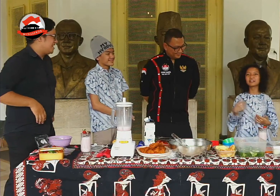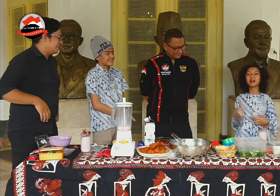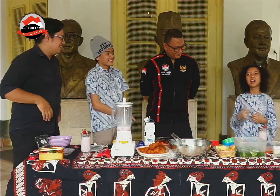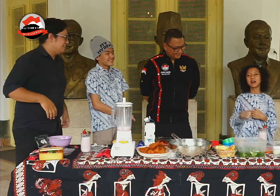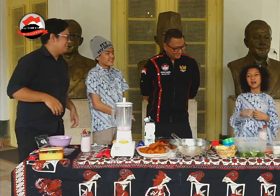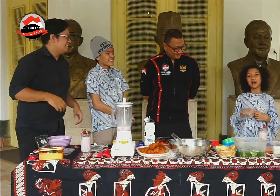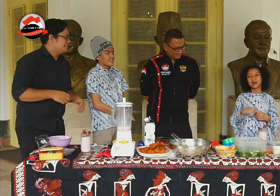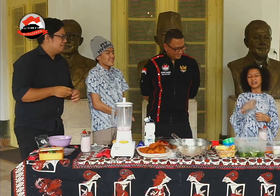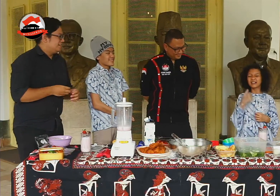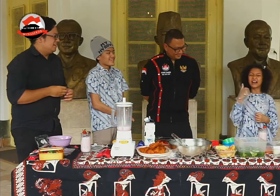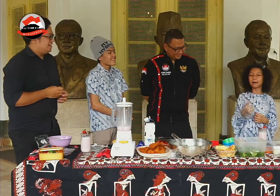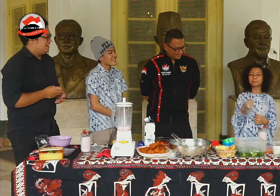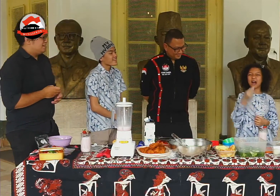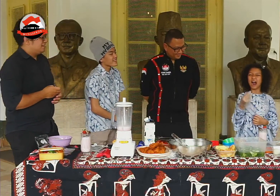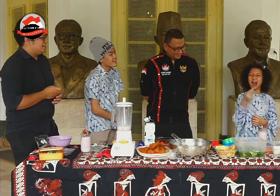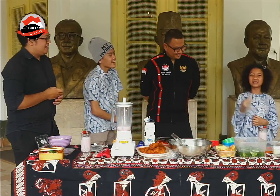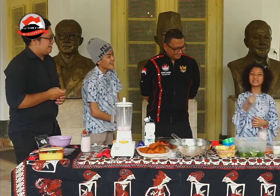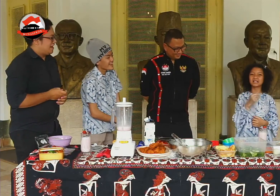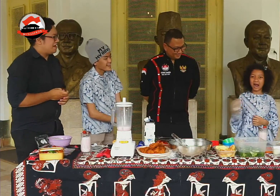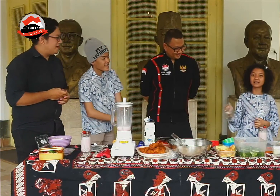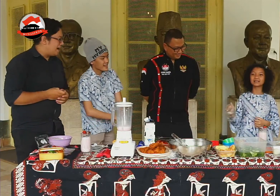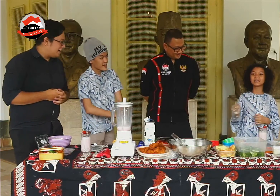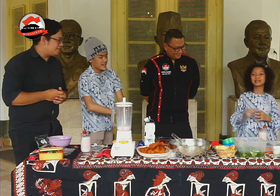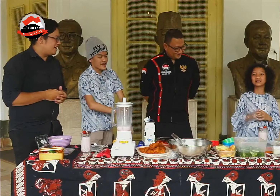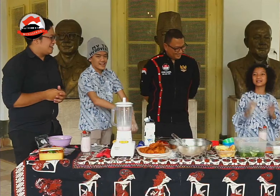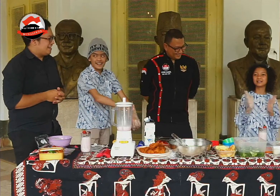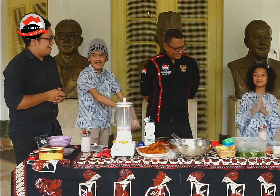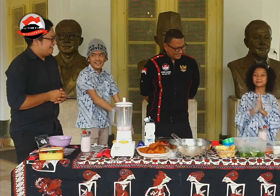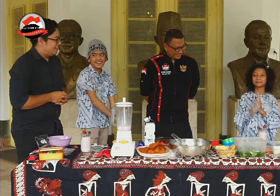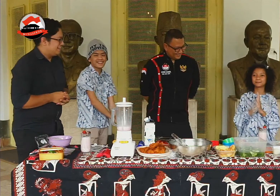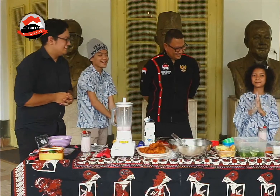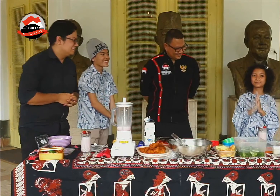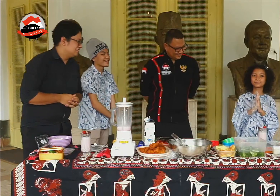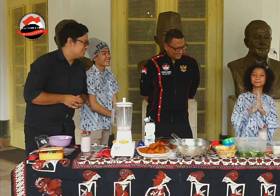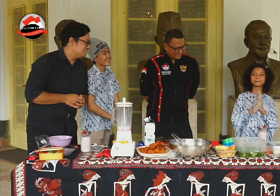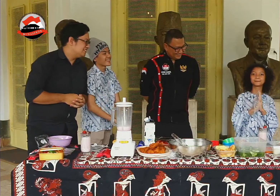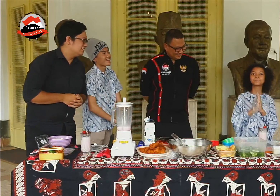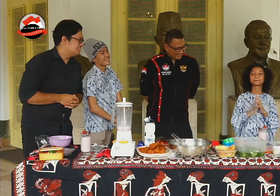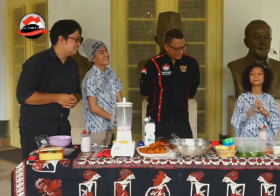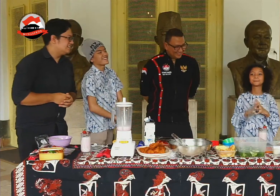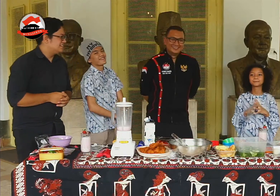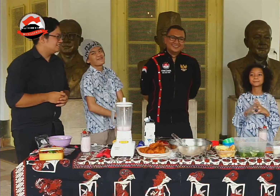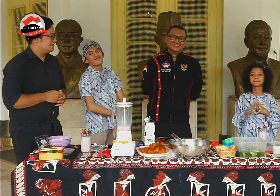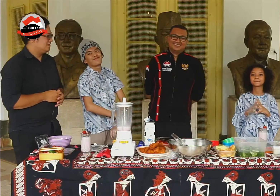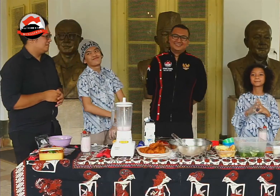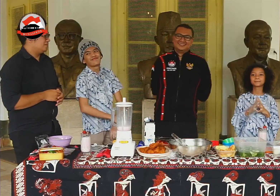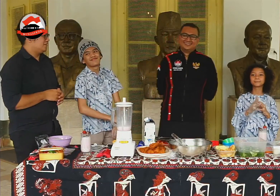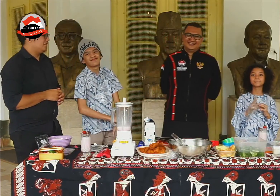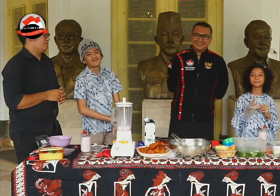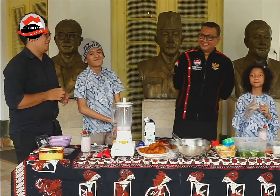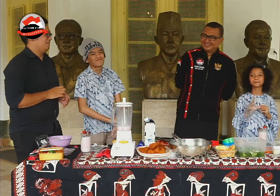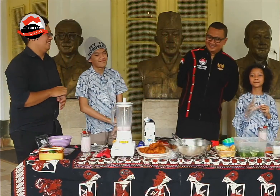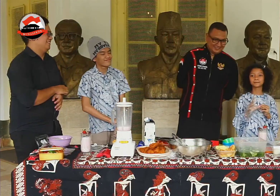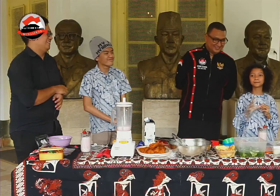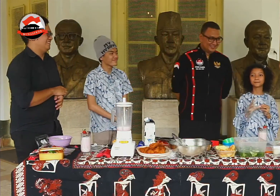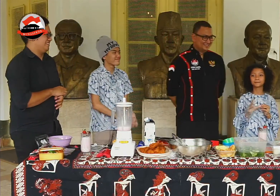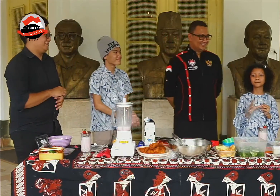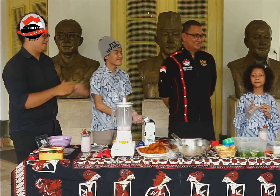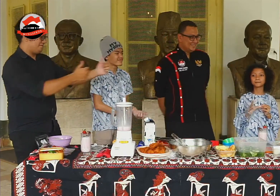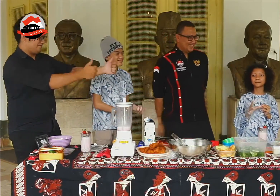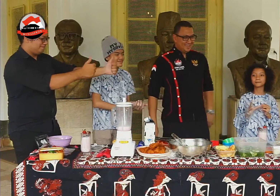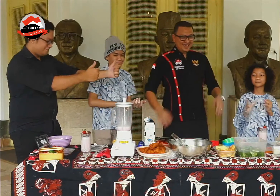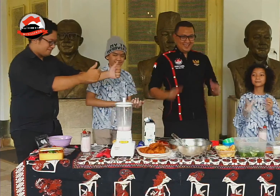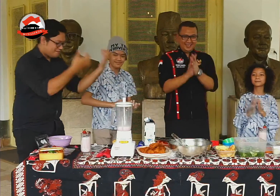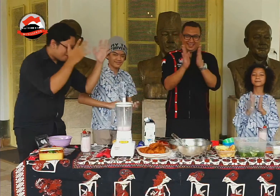Senang sekali. Enak banget. Enak banget makannya. Senang sekali dan makanannya sangat enak.